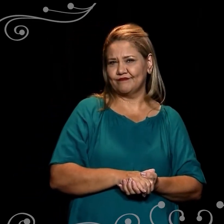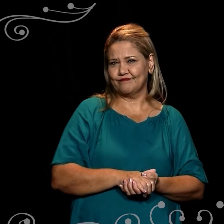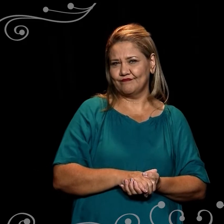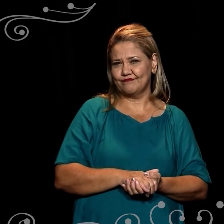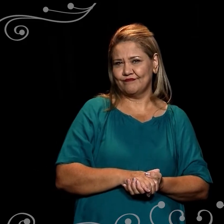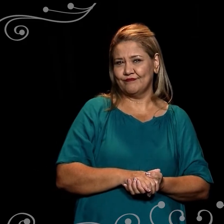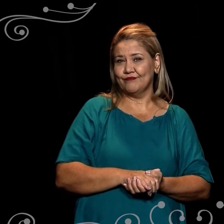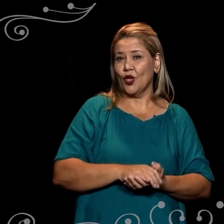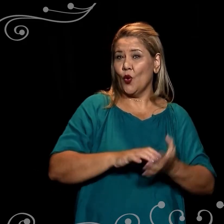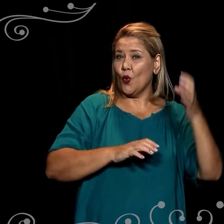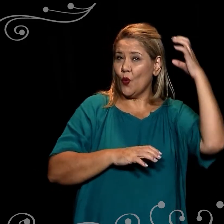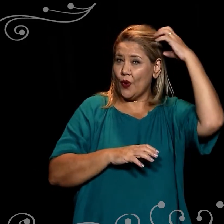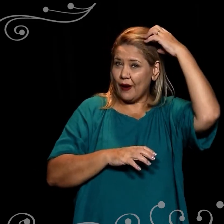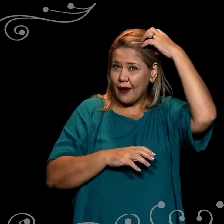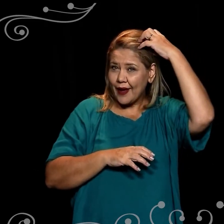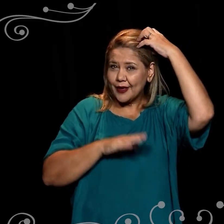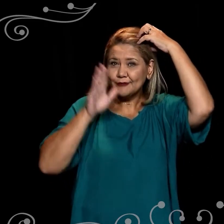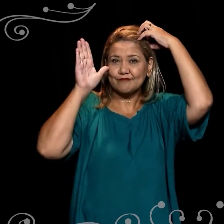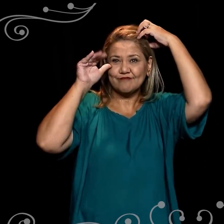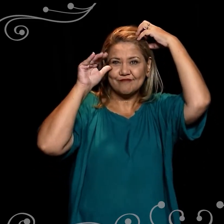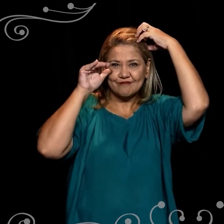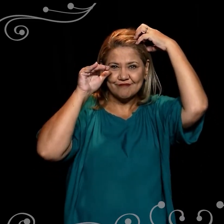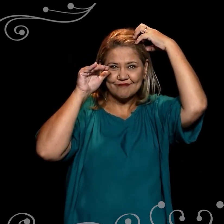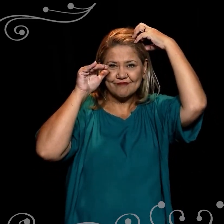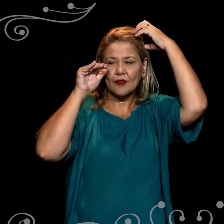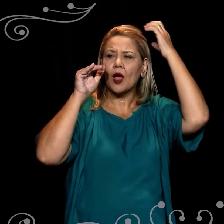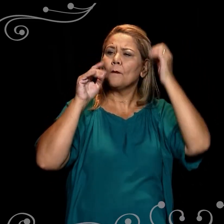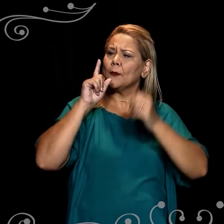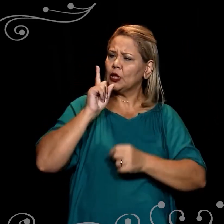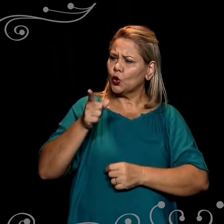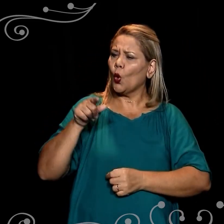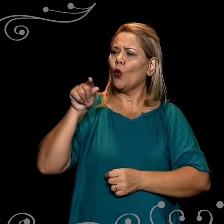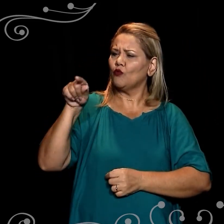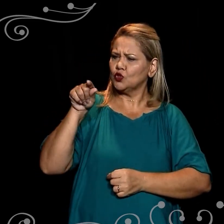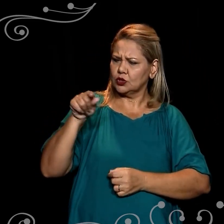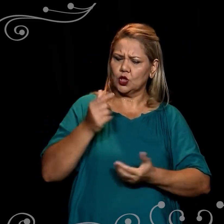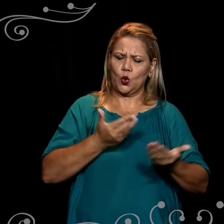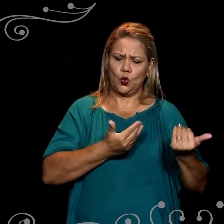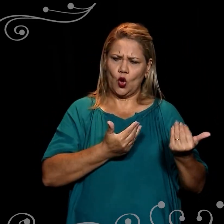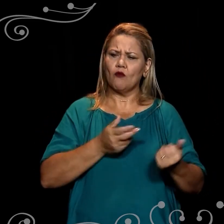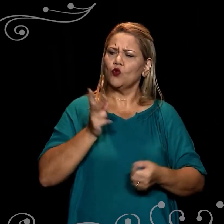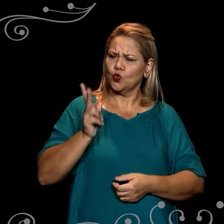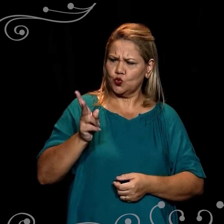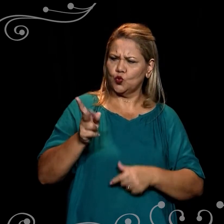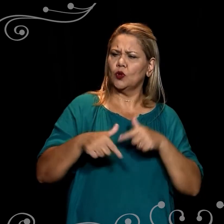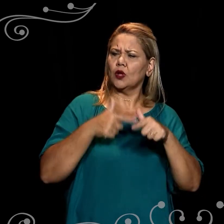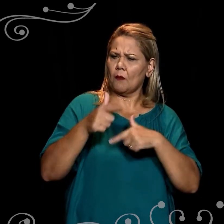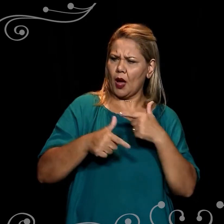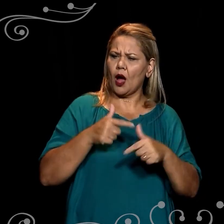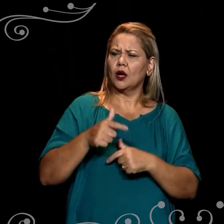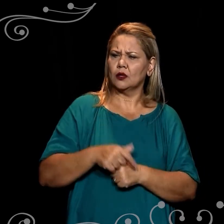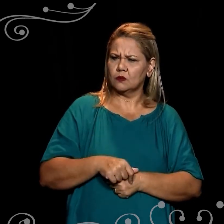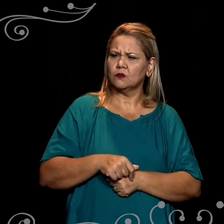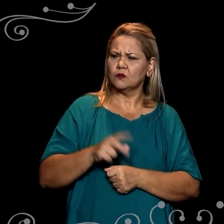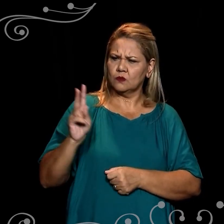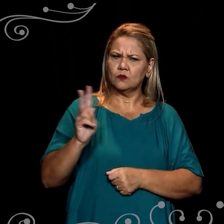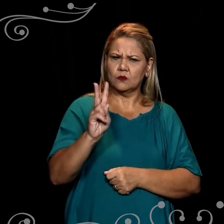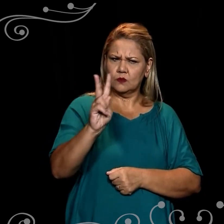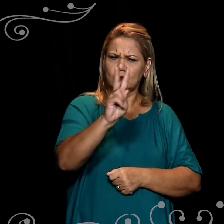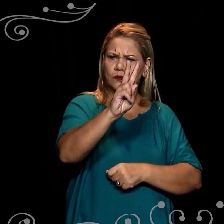O rei, curioso, ordenou ao garoto que continuasse acompanhando a moça, até que ele